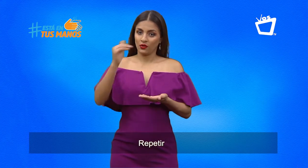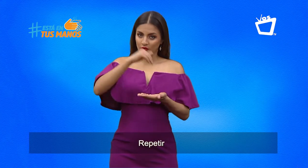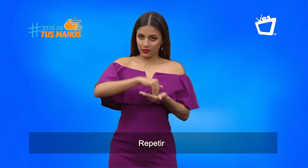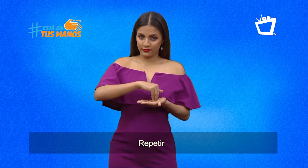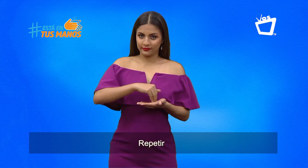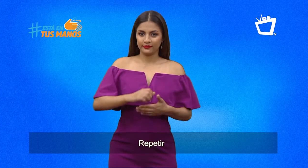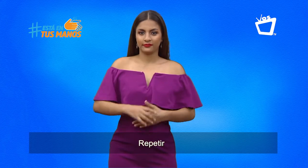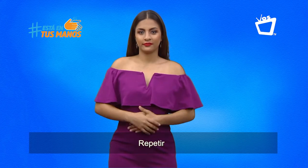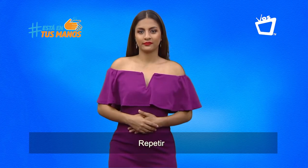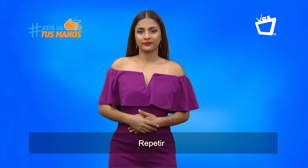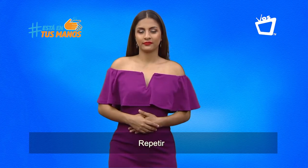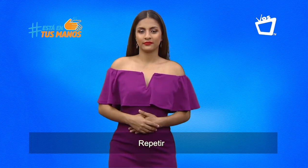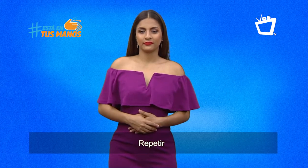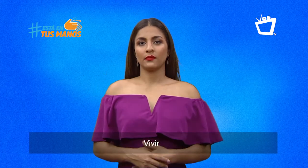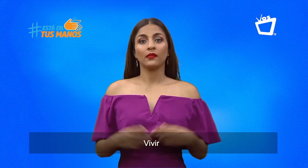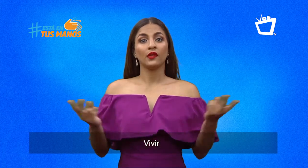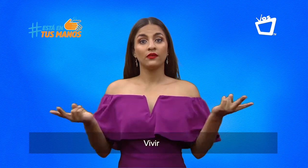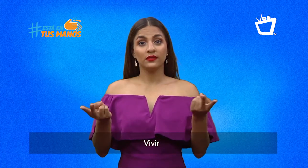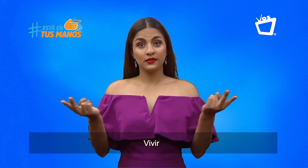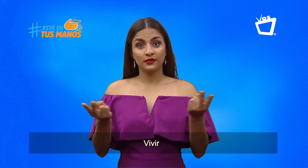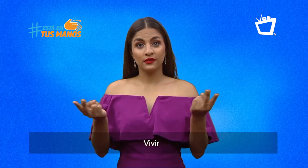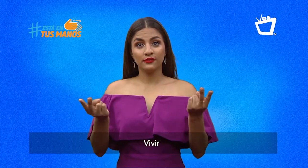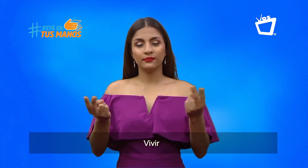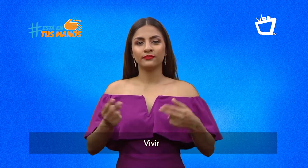repetirse vivir